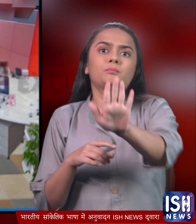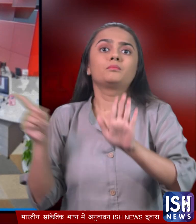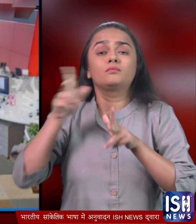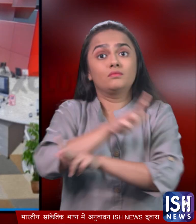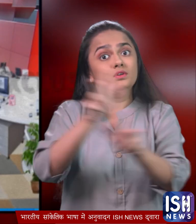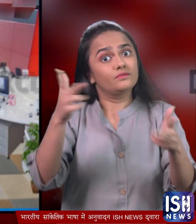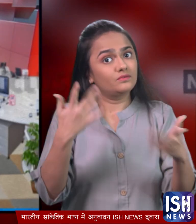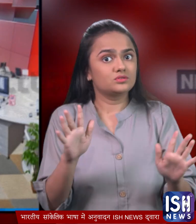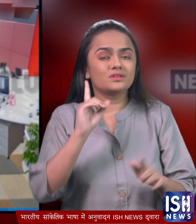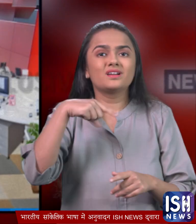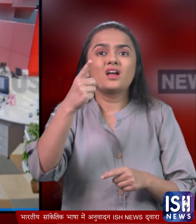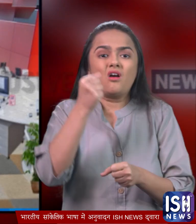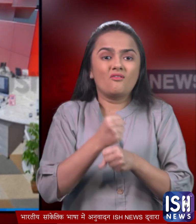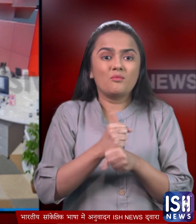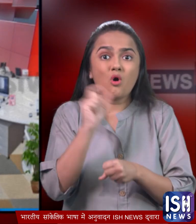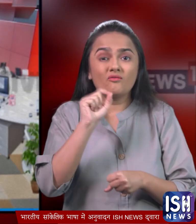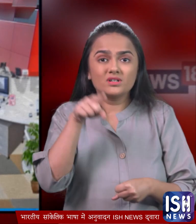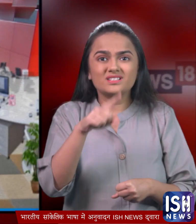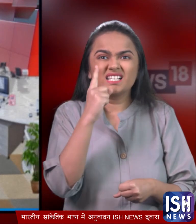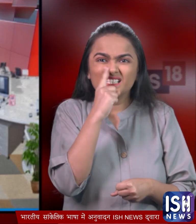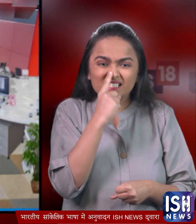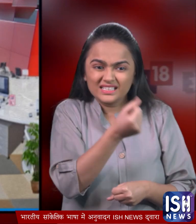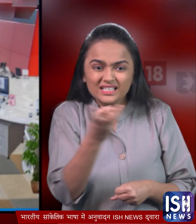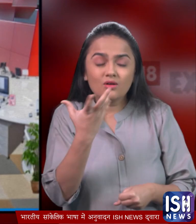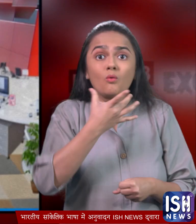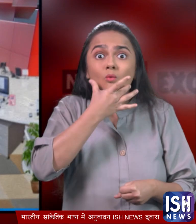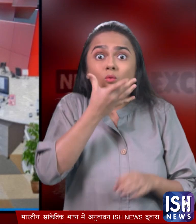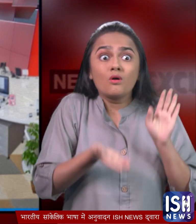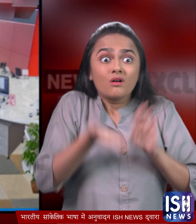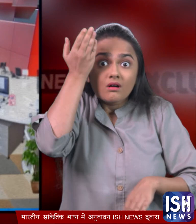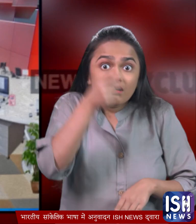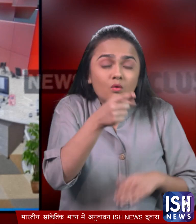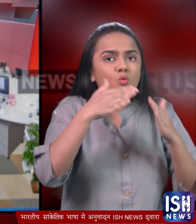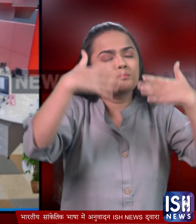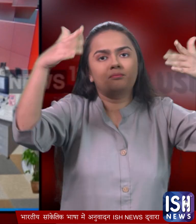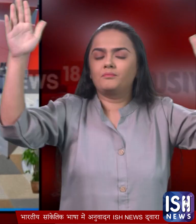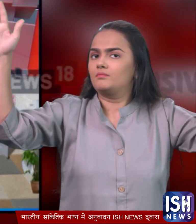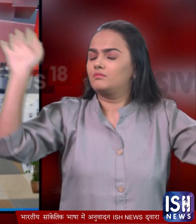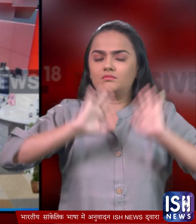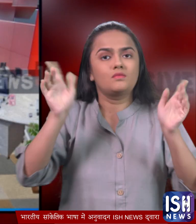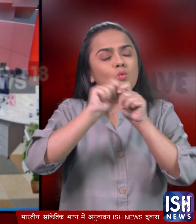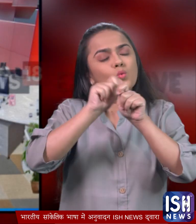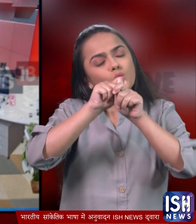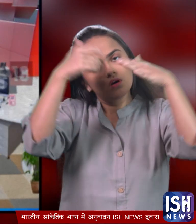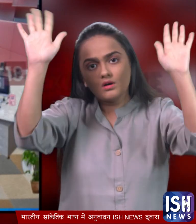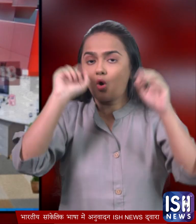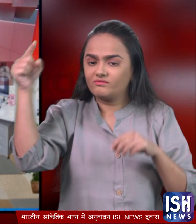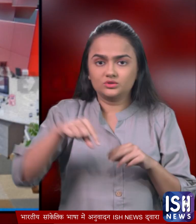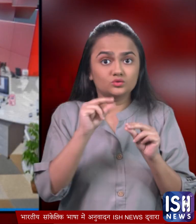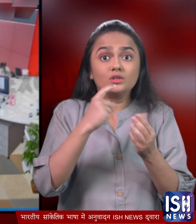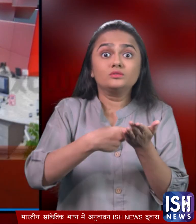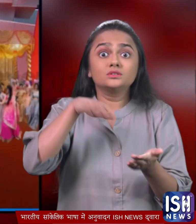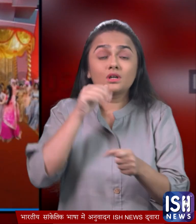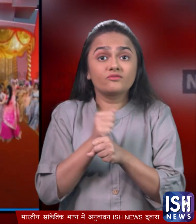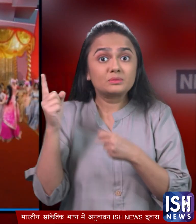को ही दफ्तर बुलाया जाए। साथ ही सरकारी दफ्तरों में काम करने वाली महिलाओं और बुजुर्गों को वर्क फ्रॉम होम की सुविधा देने के निर्देश भी दिए गए। इसके